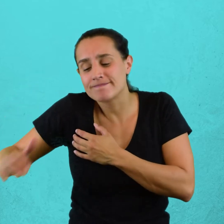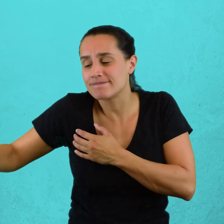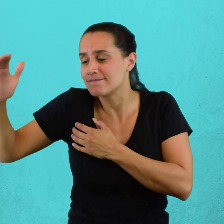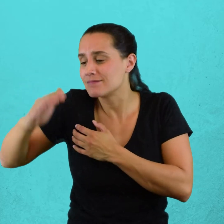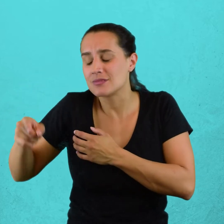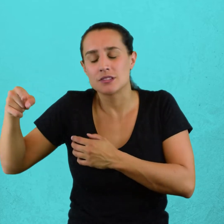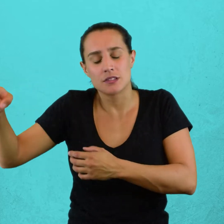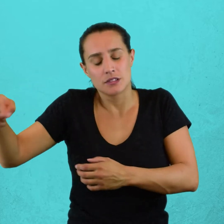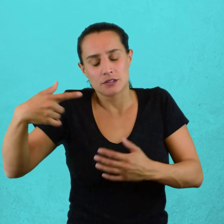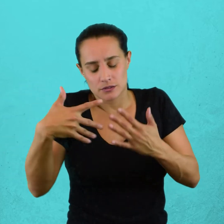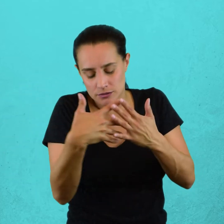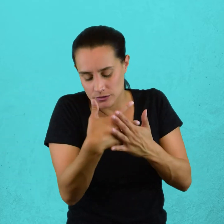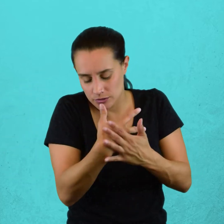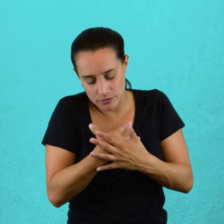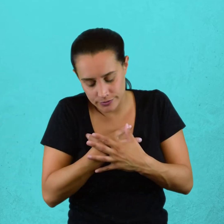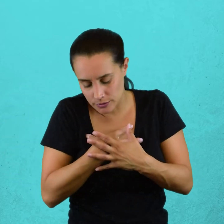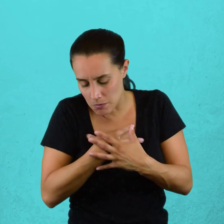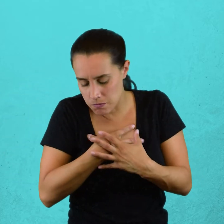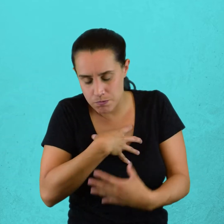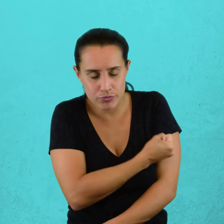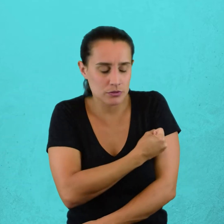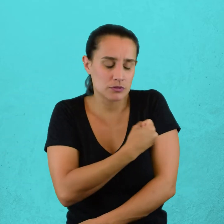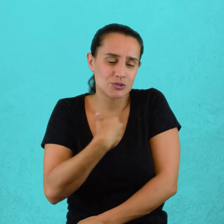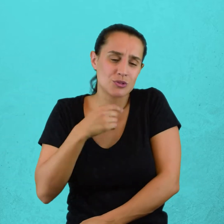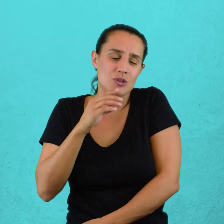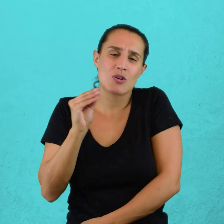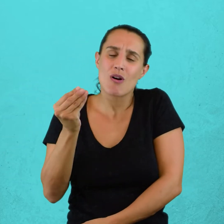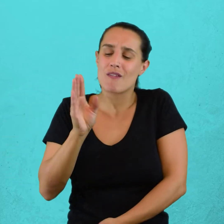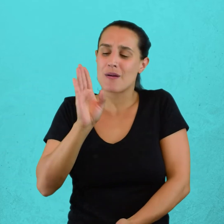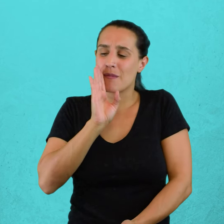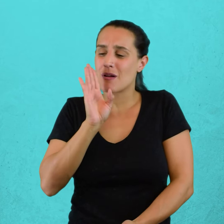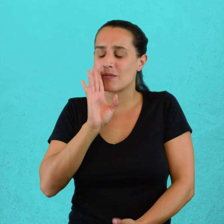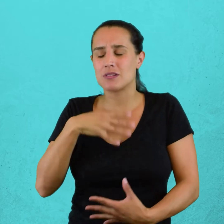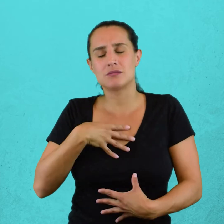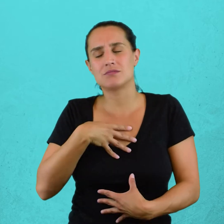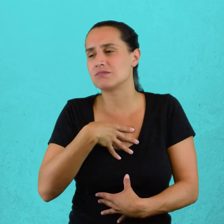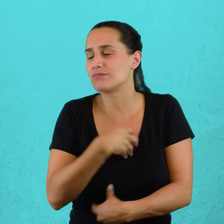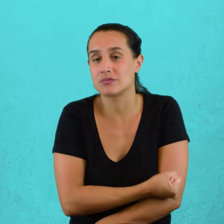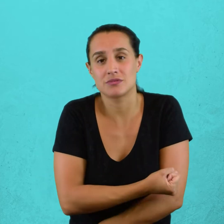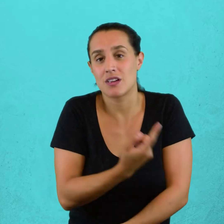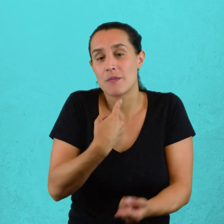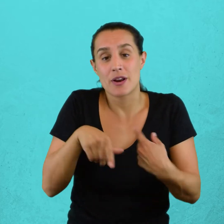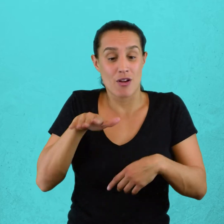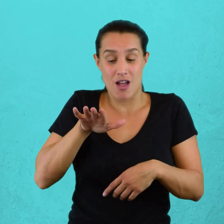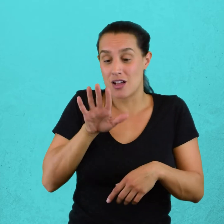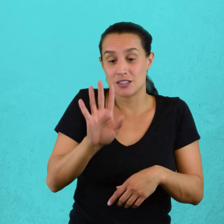herida en lo más profundo por aquel fracaso de su joven maternidad. Como es natural, el